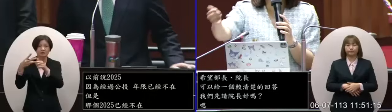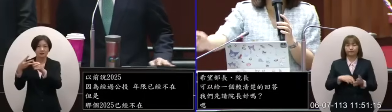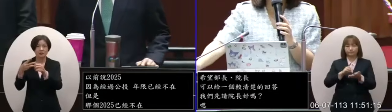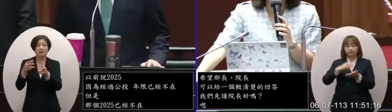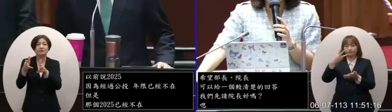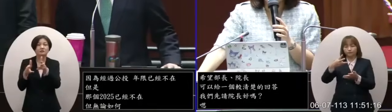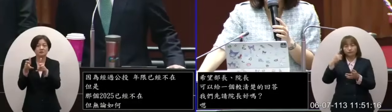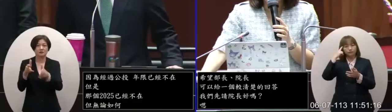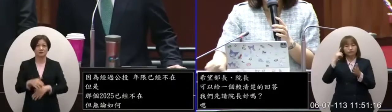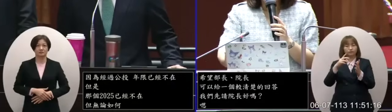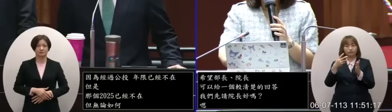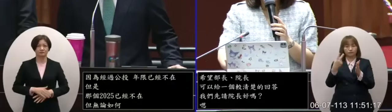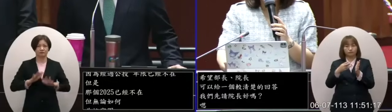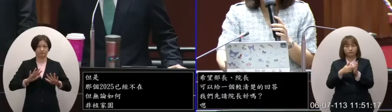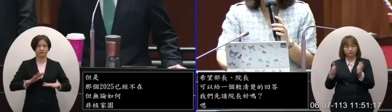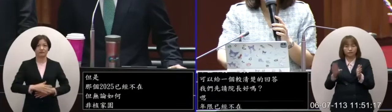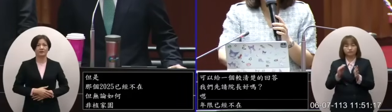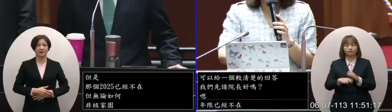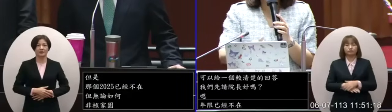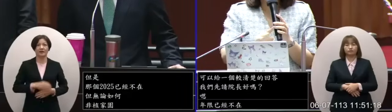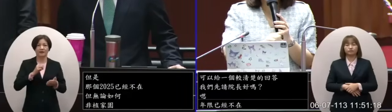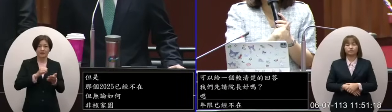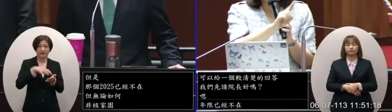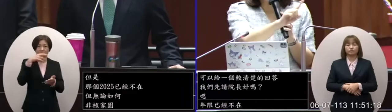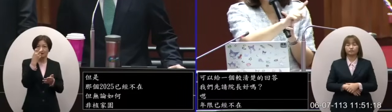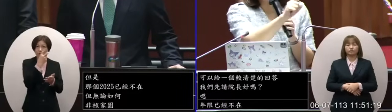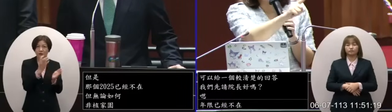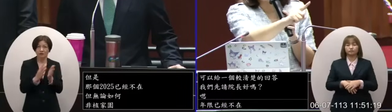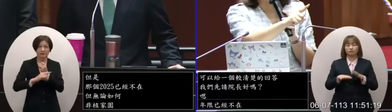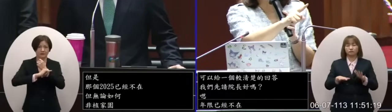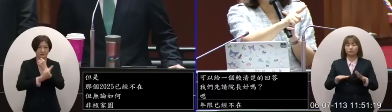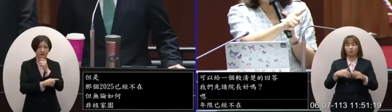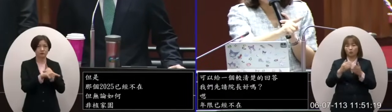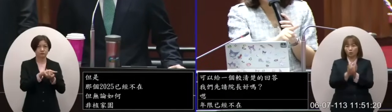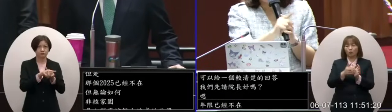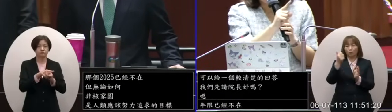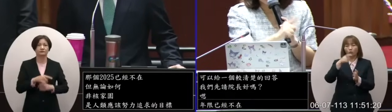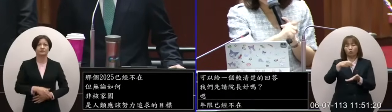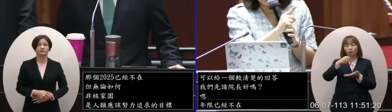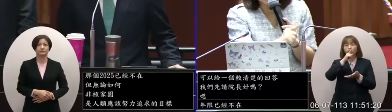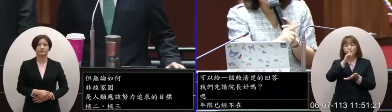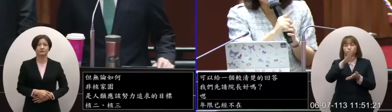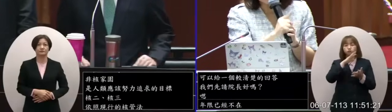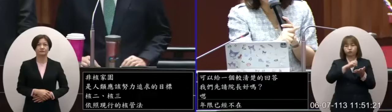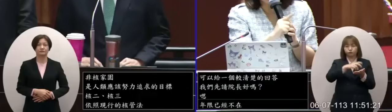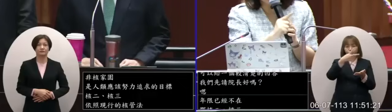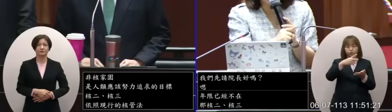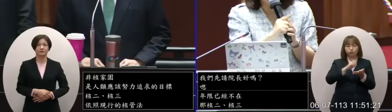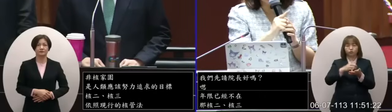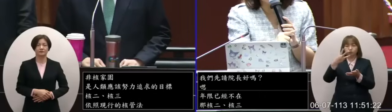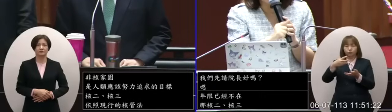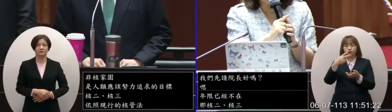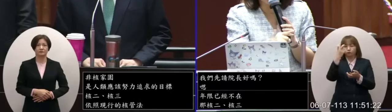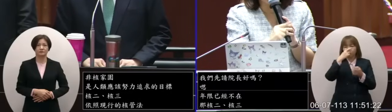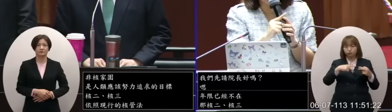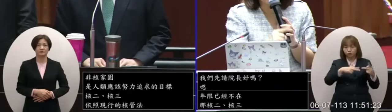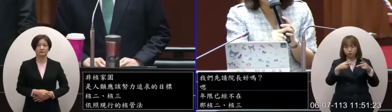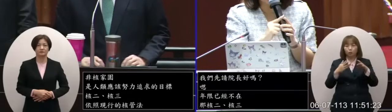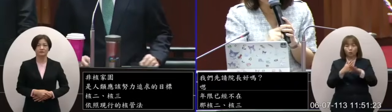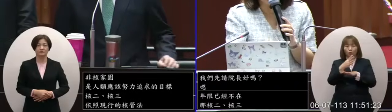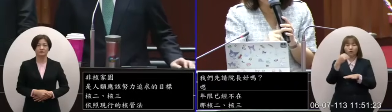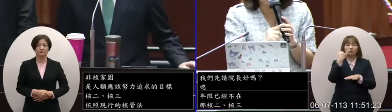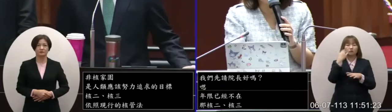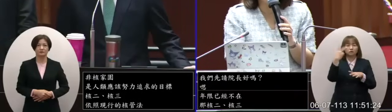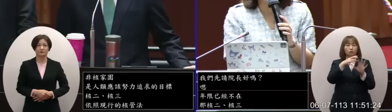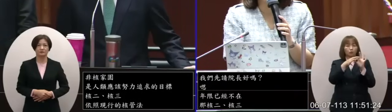核二核三 有没有考虑延役？ 依照现行的核管法， 现在因为部长有说嘛。核二核三检修测试安检通过可